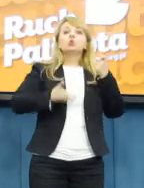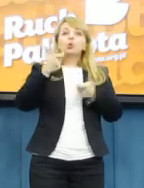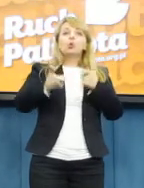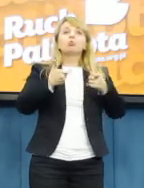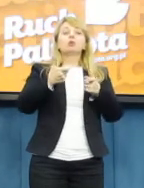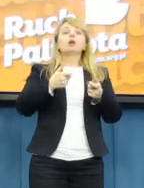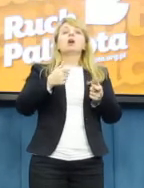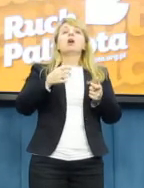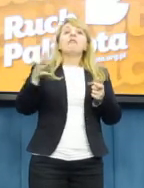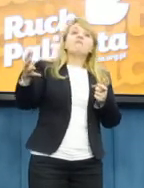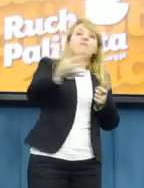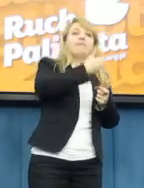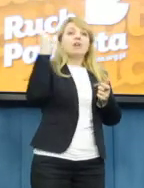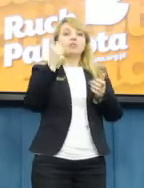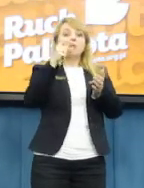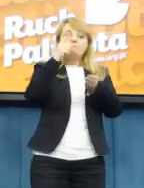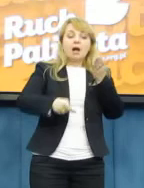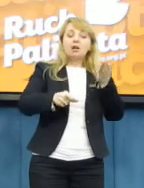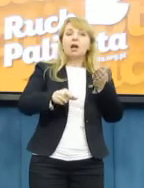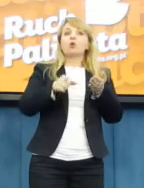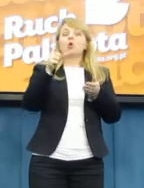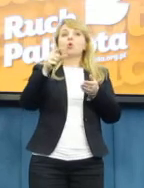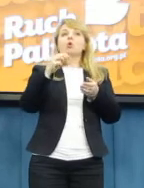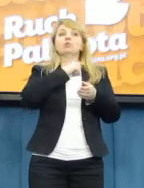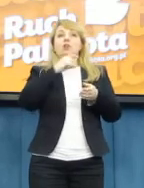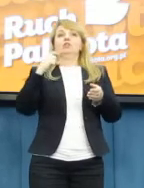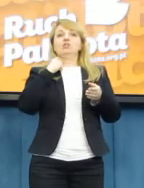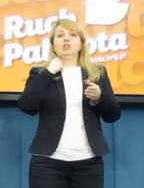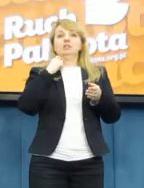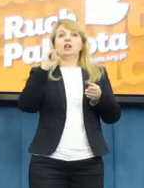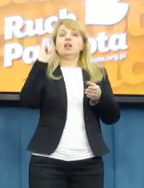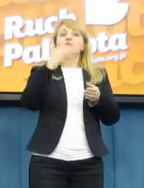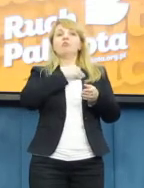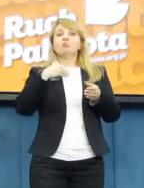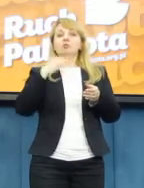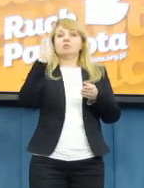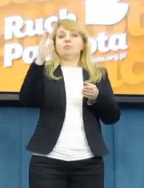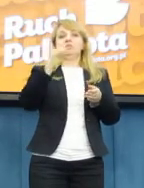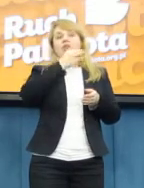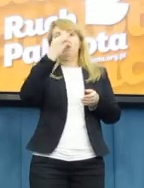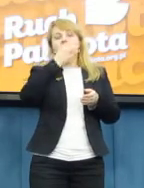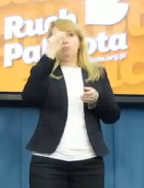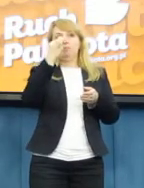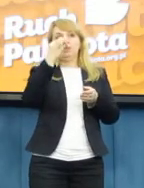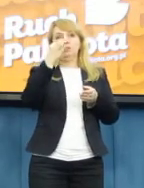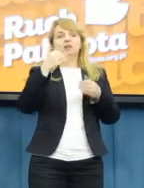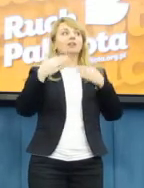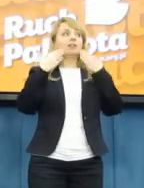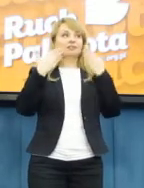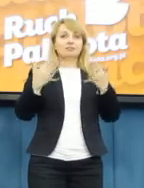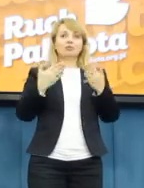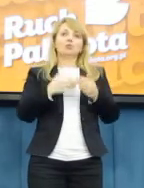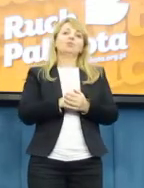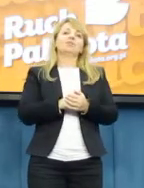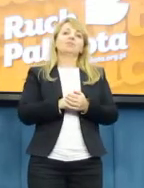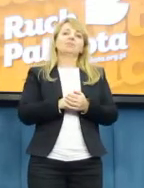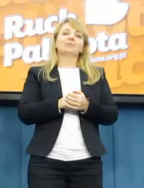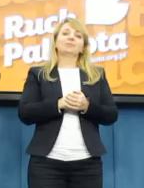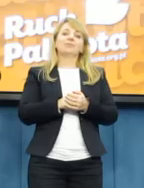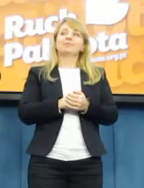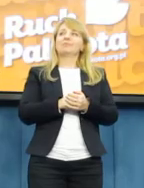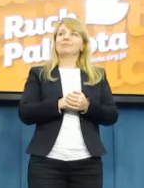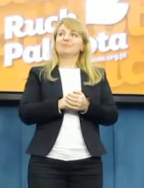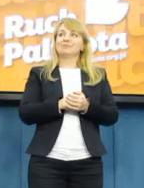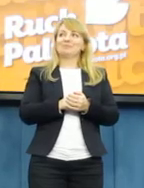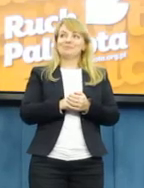od księdza i naprawdę w kraju każdemu będzie żyło się lepiej. Bardzo dziękuję. Czy są jakieś pytania?